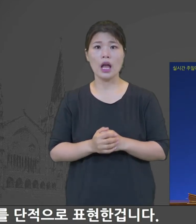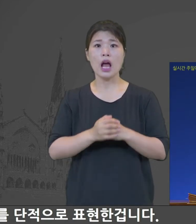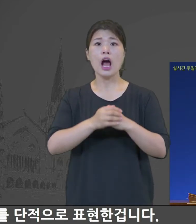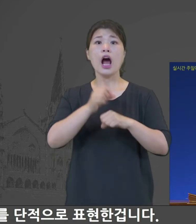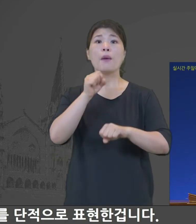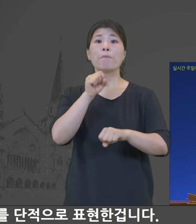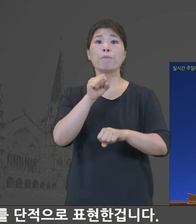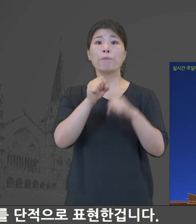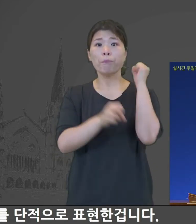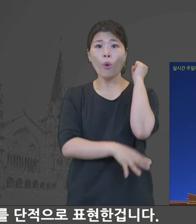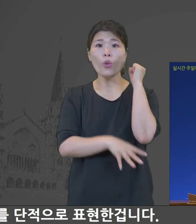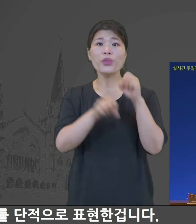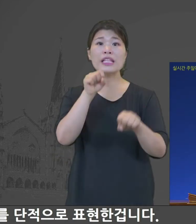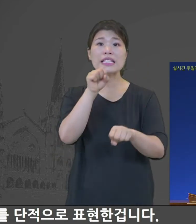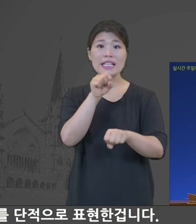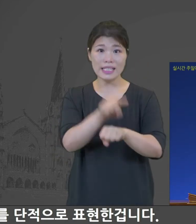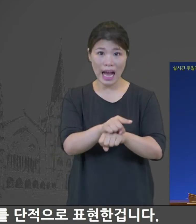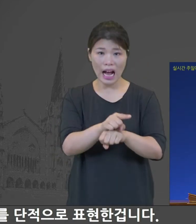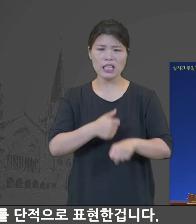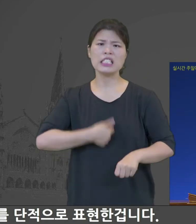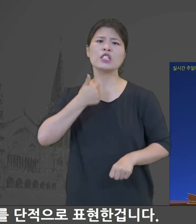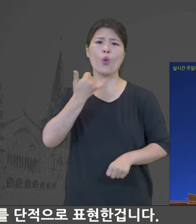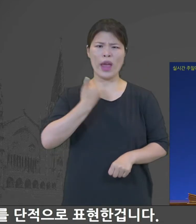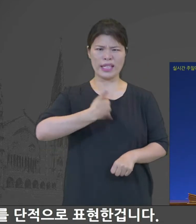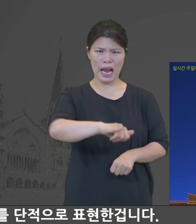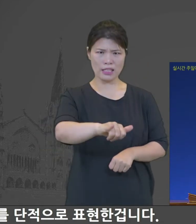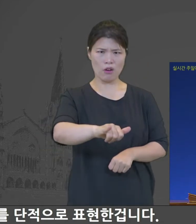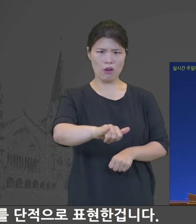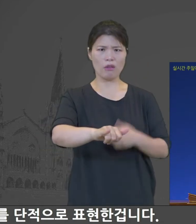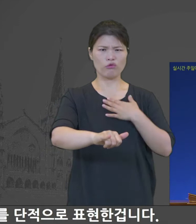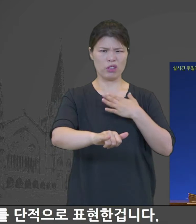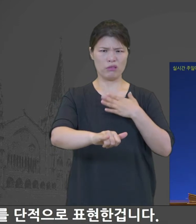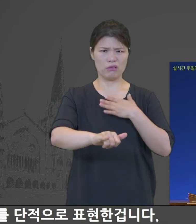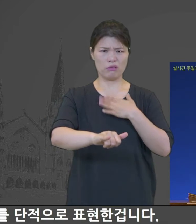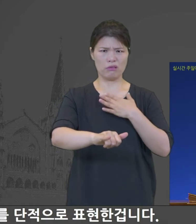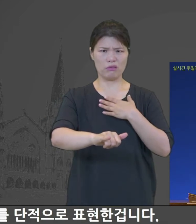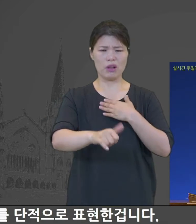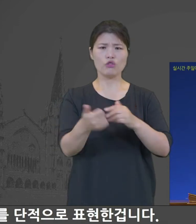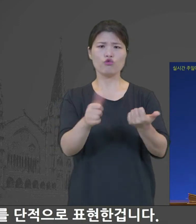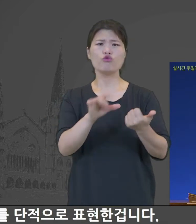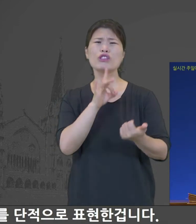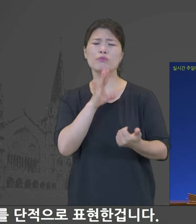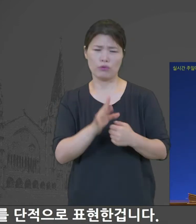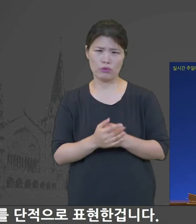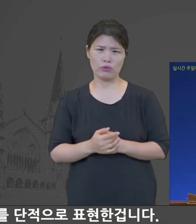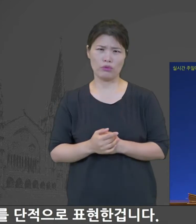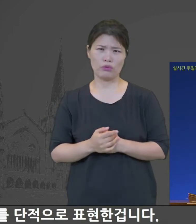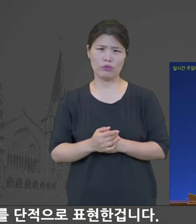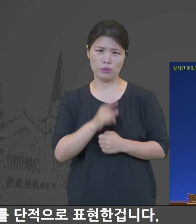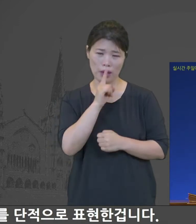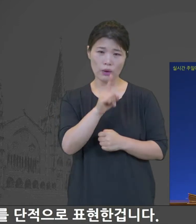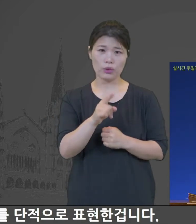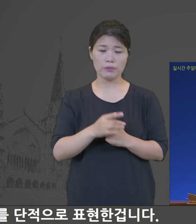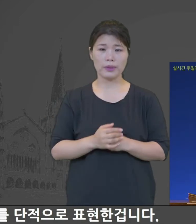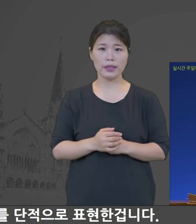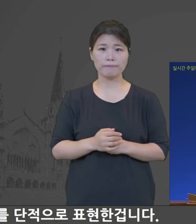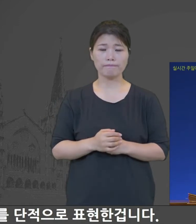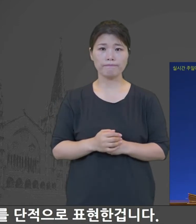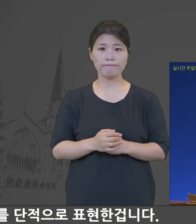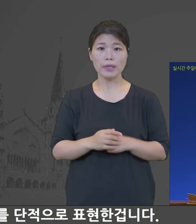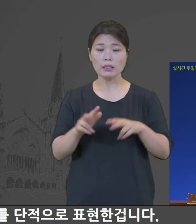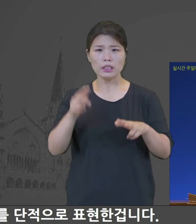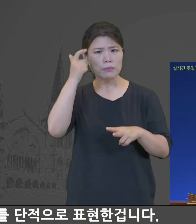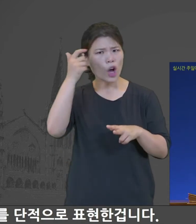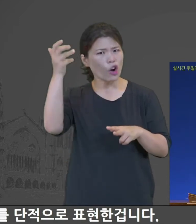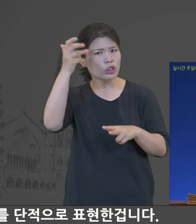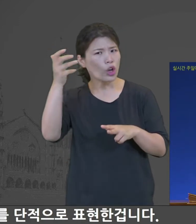본질상 진노의 자녀였다, 죽을 수밖에 없다, 이렇게 선포하는 겁니다. 지금